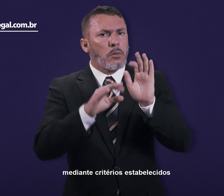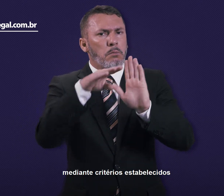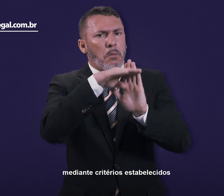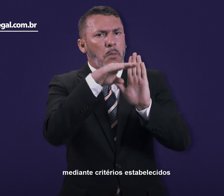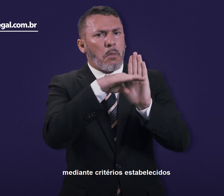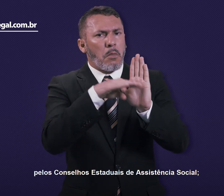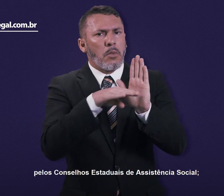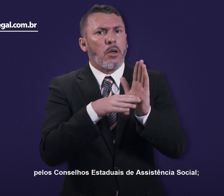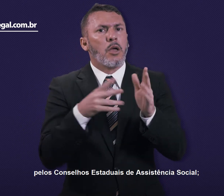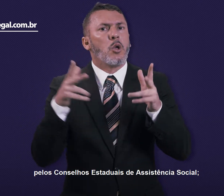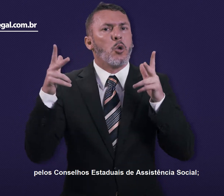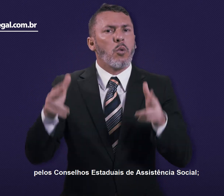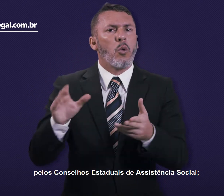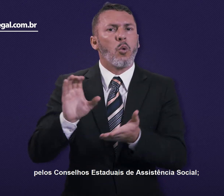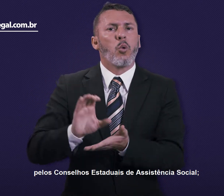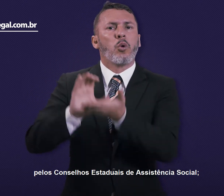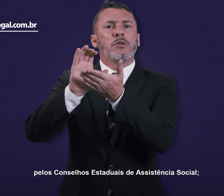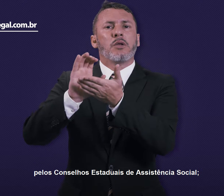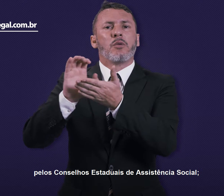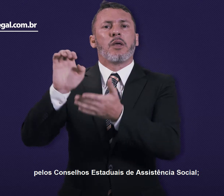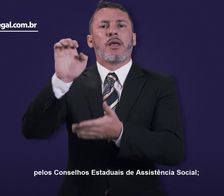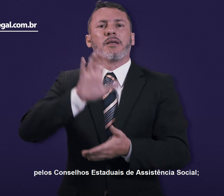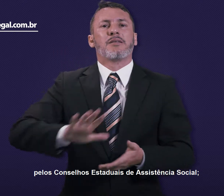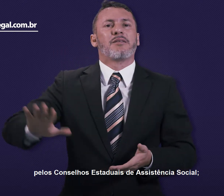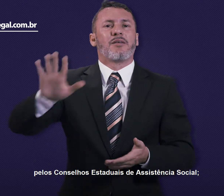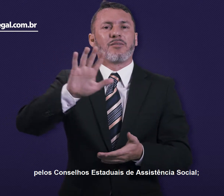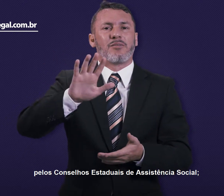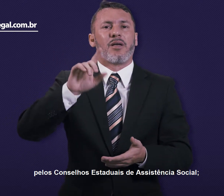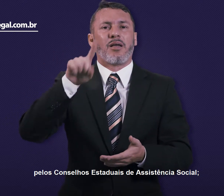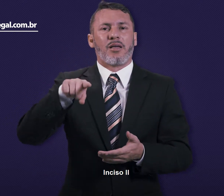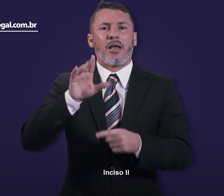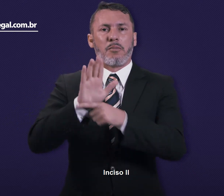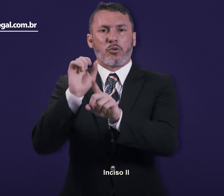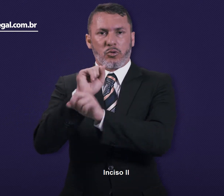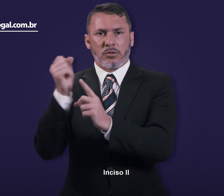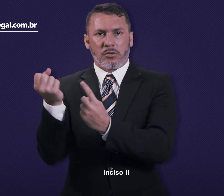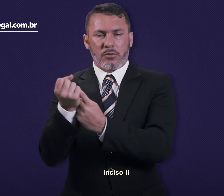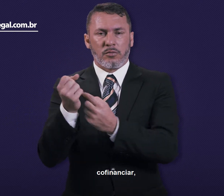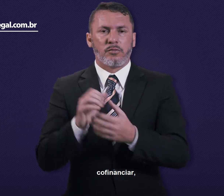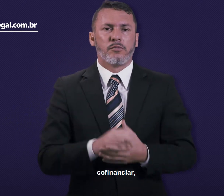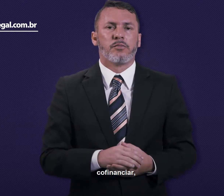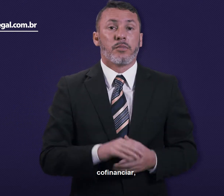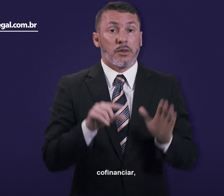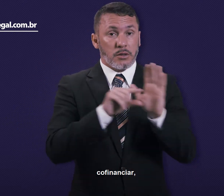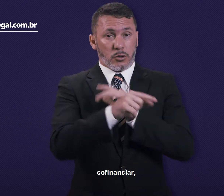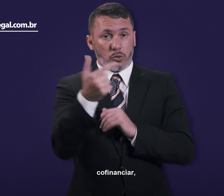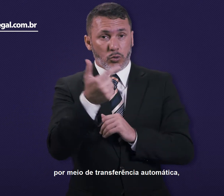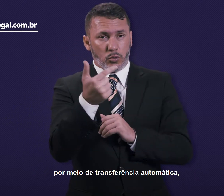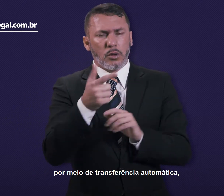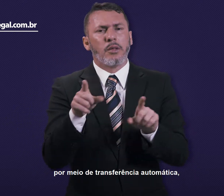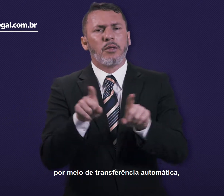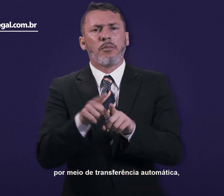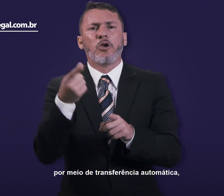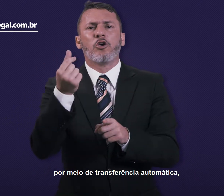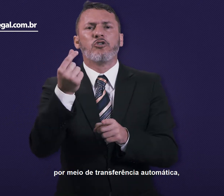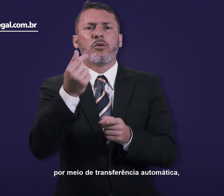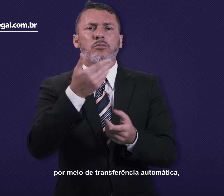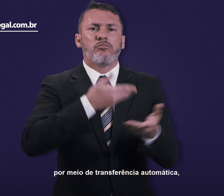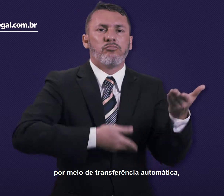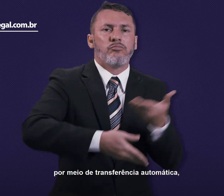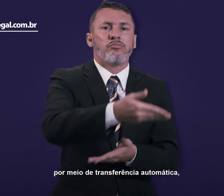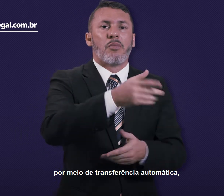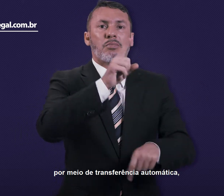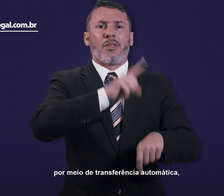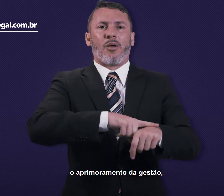critérios estabelecidos pelos Conselhos Estaduais de Assistência Social. Inciso 2. Cofinanciar, por meio de